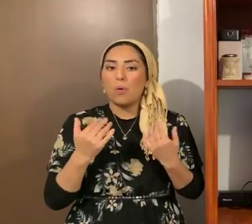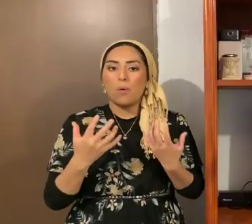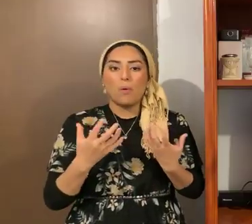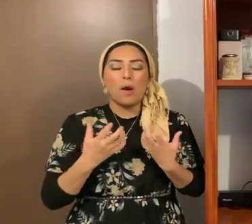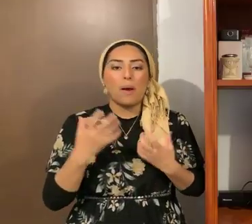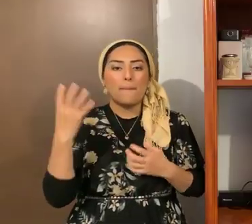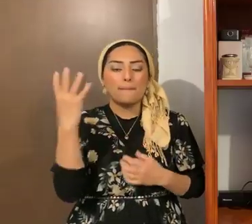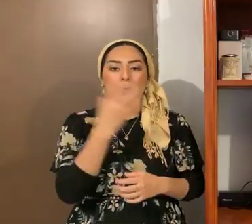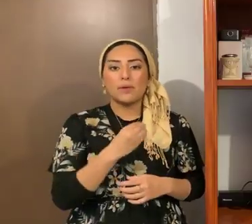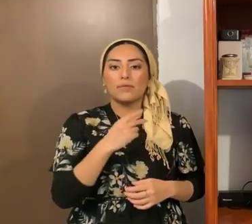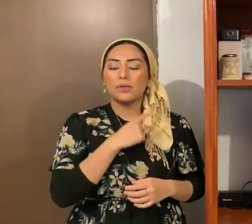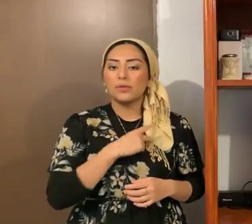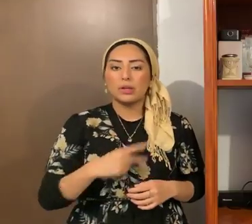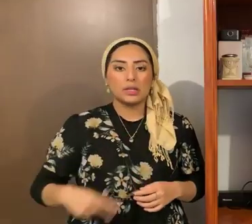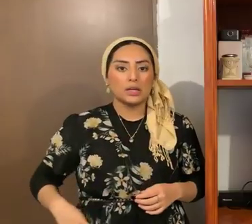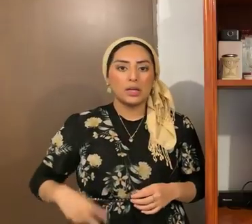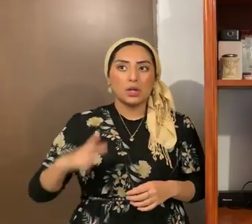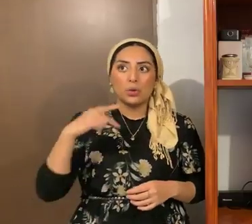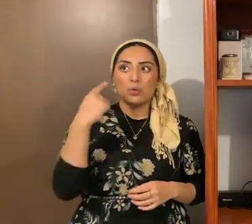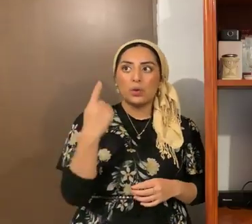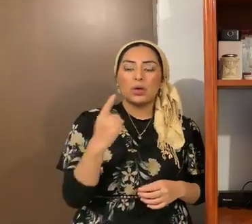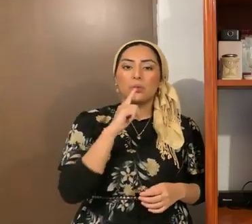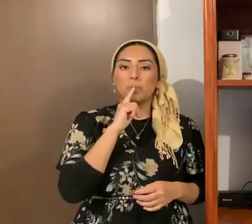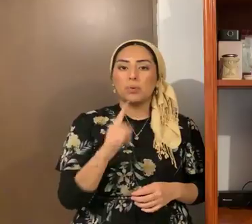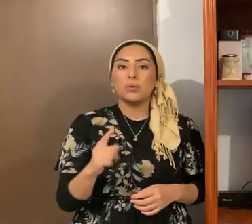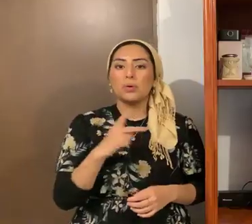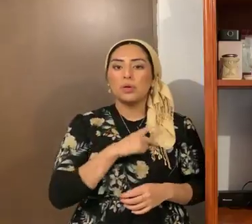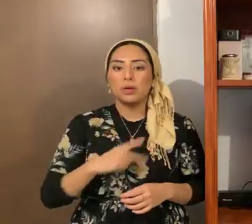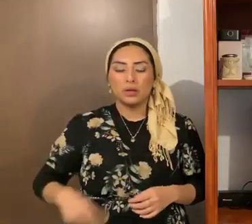precioso rey, preciosísimo rey, el único rey de verdad.